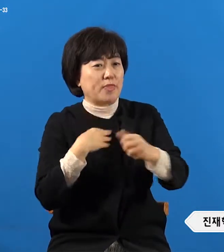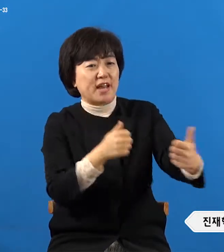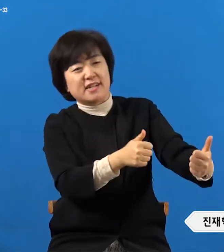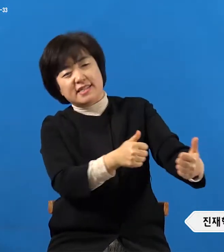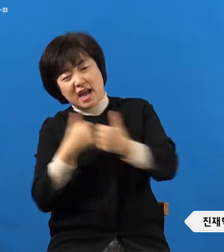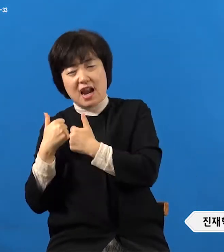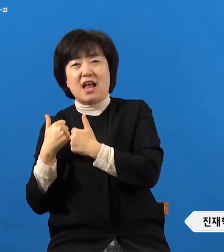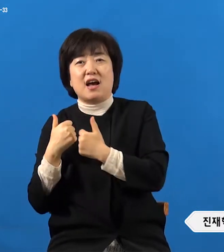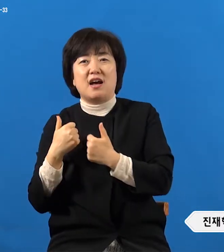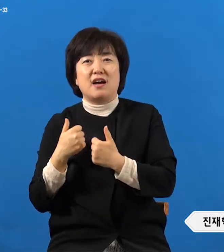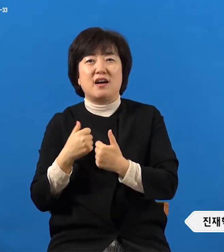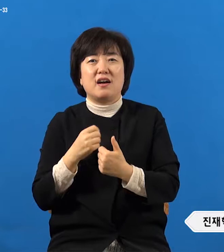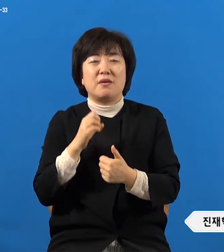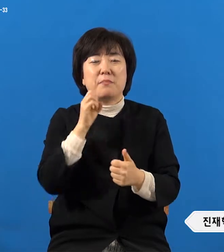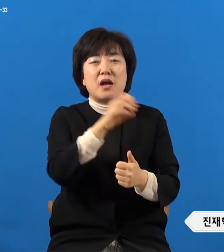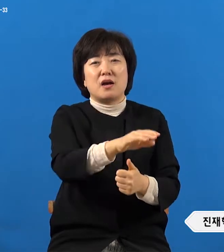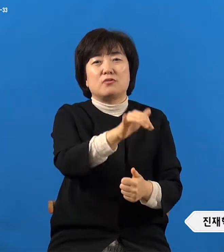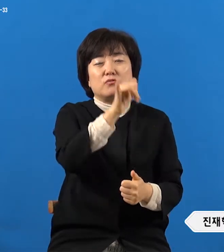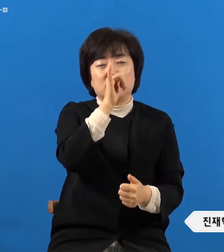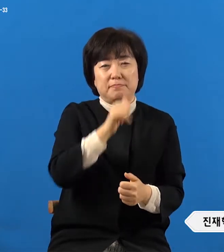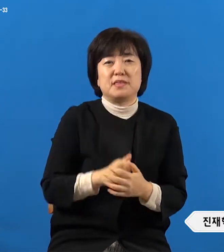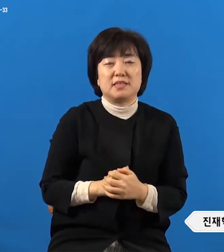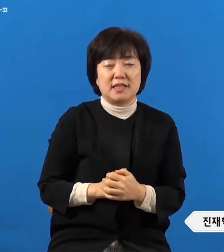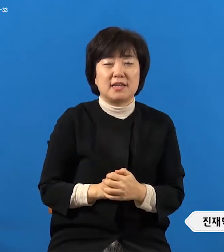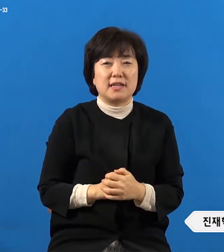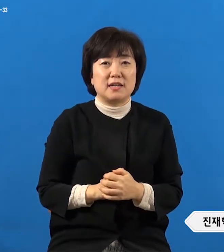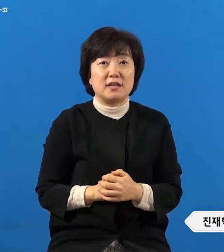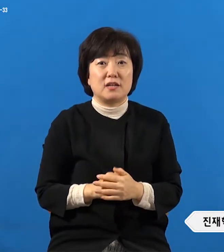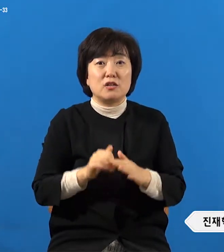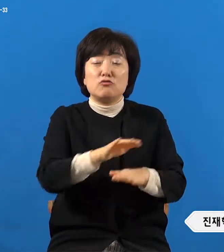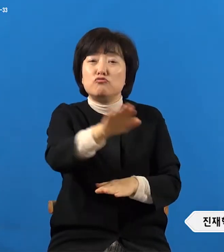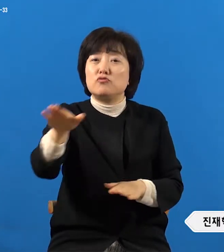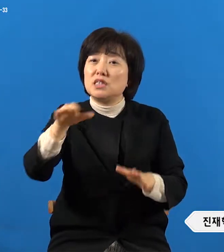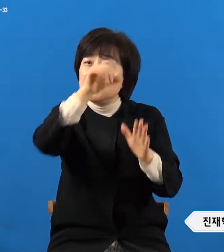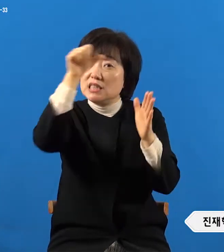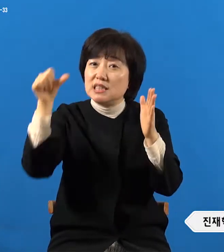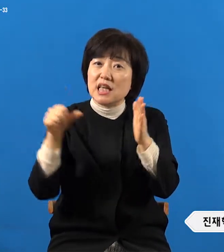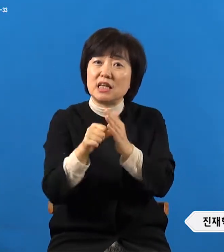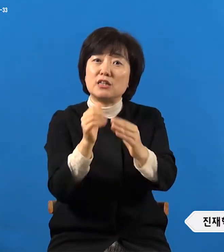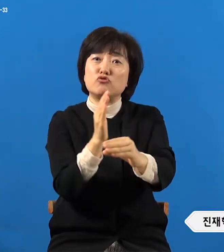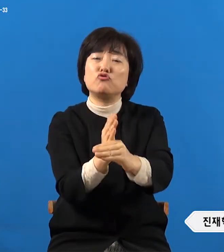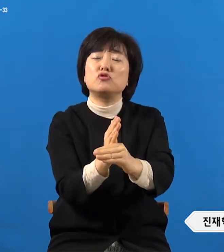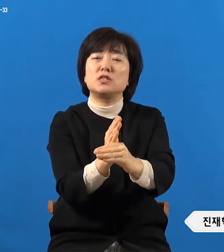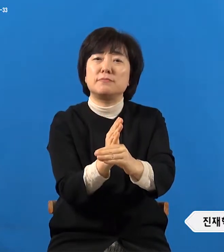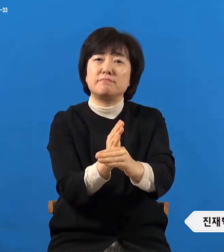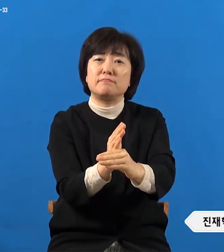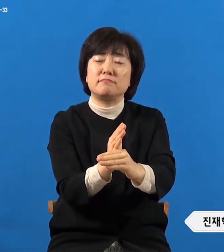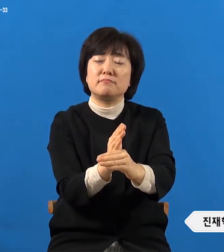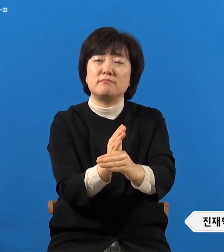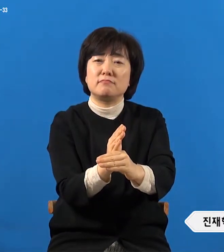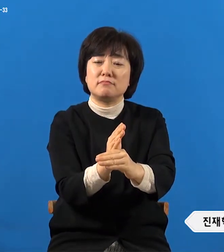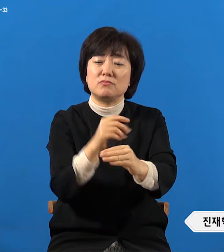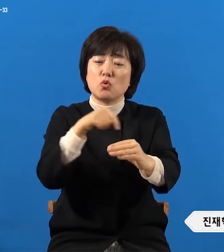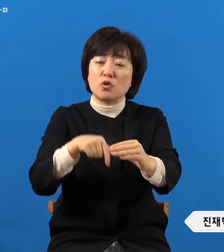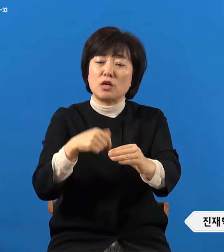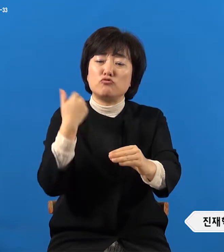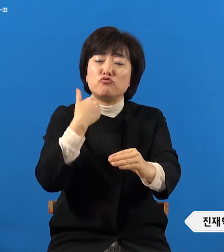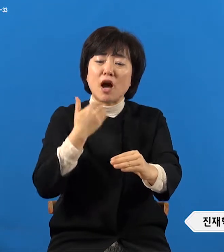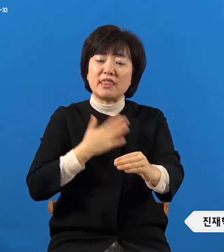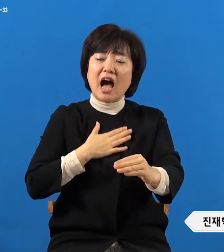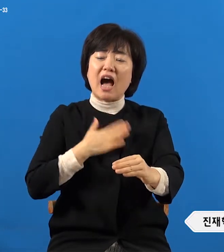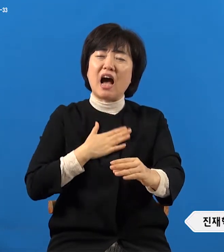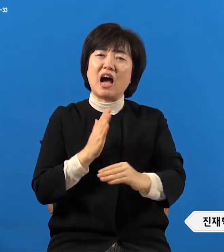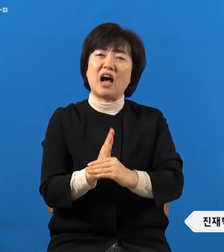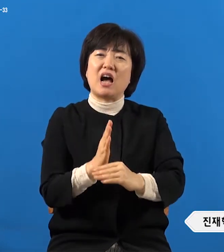나를 쫓으라고 말씀하고 계십니다. 우리는 우리 인생의 중심에 항상 우리가 있습니다. 그래서